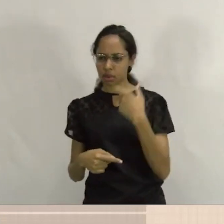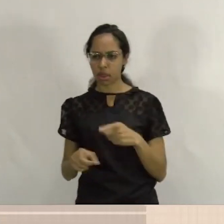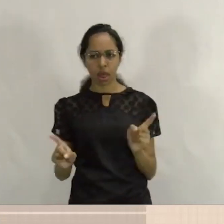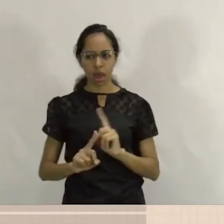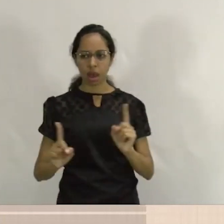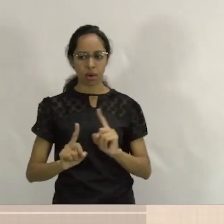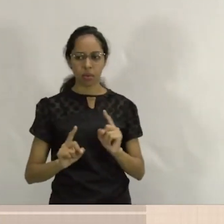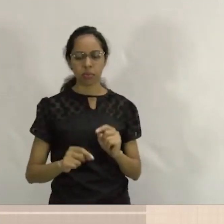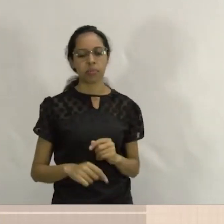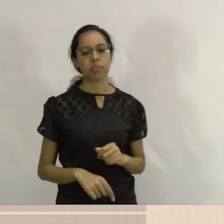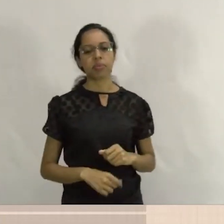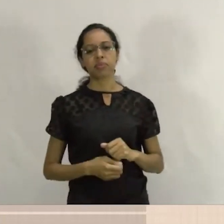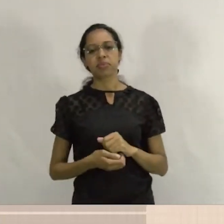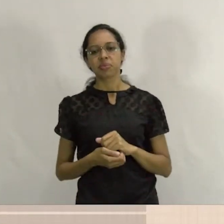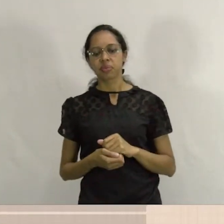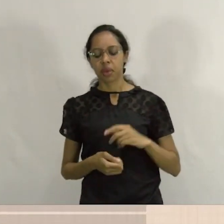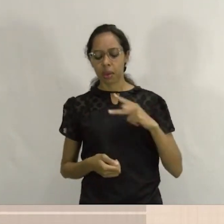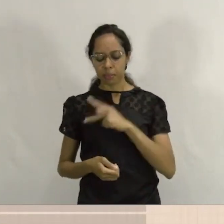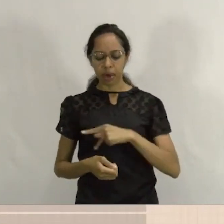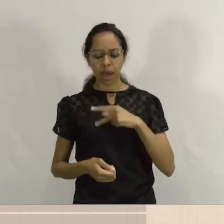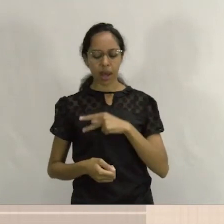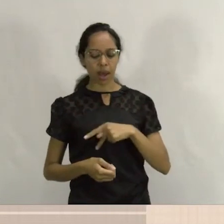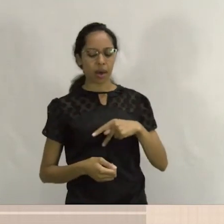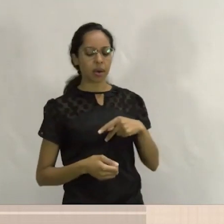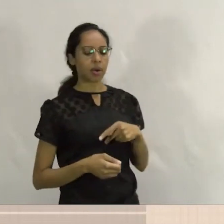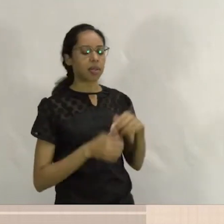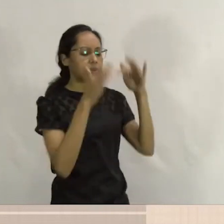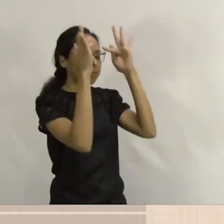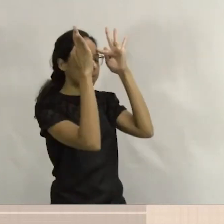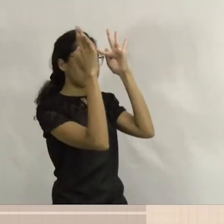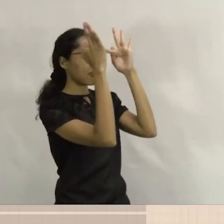homens, ele era fiel a Deus.